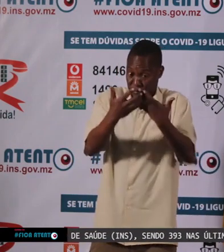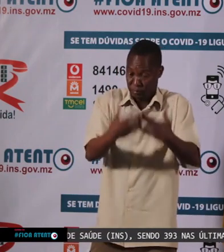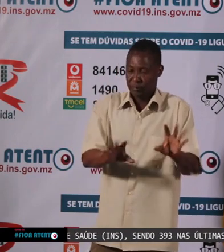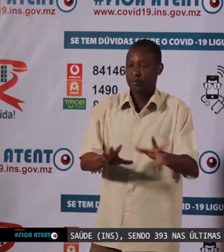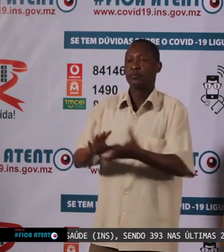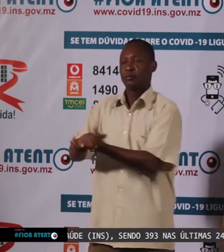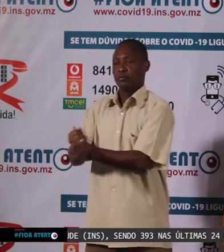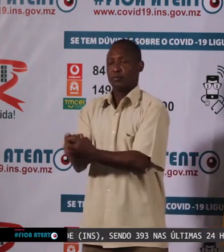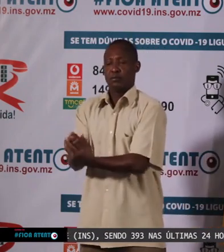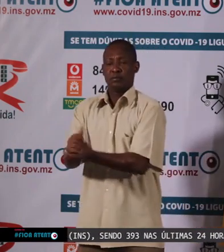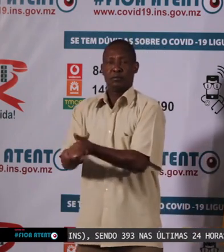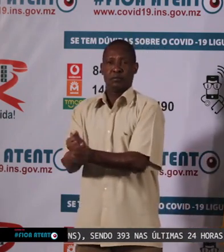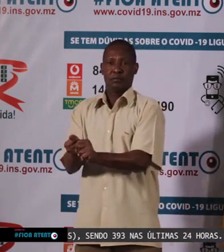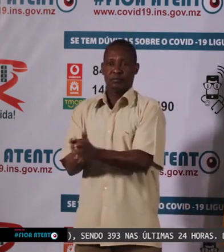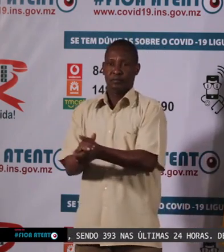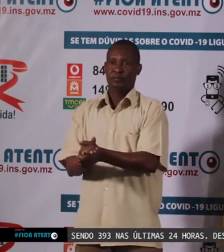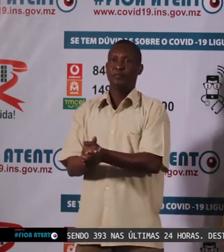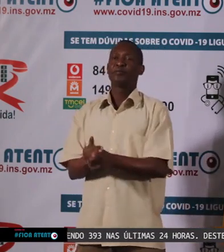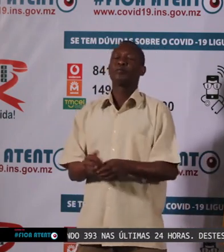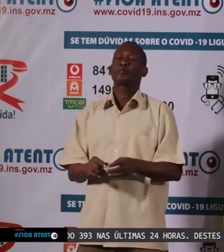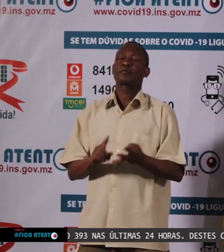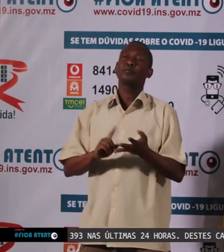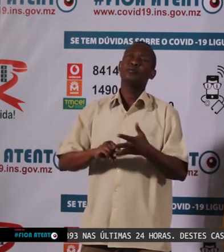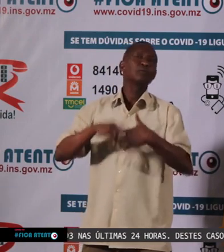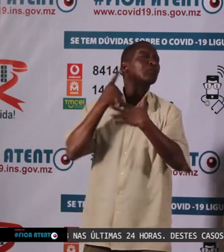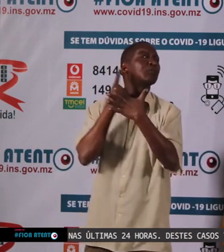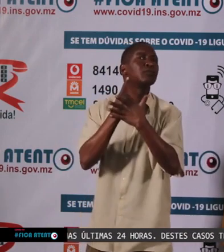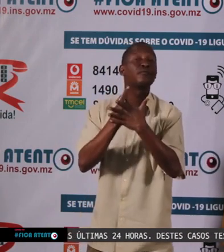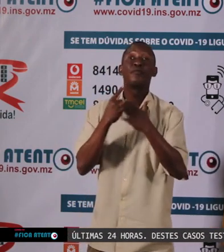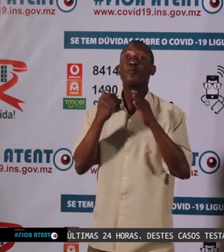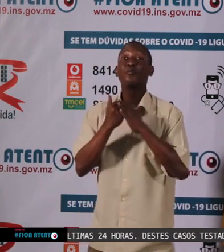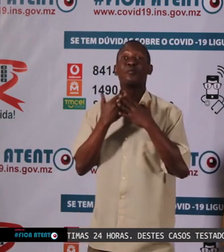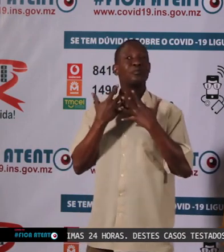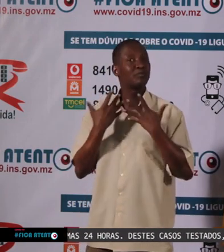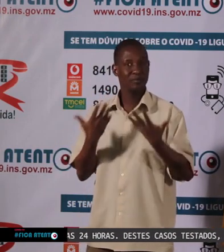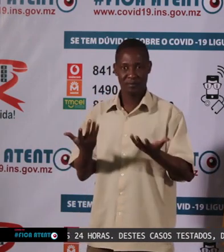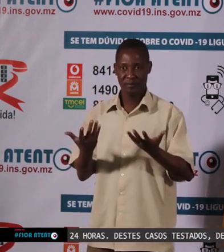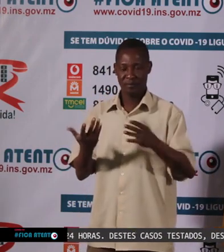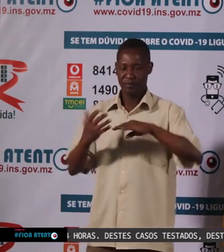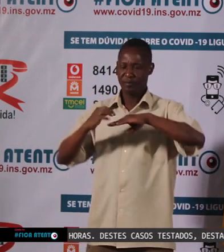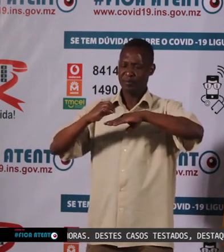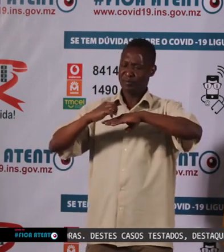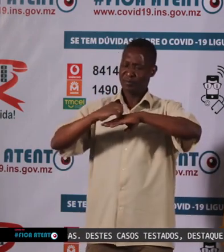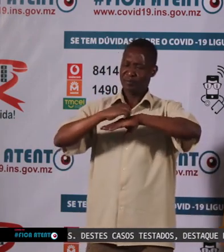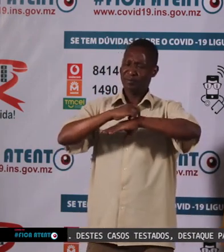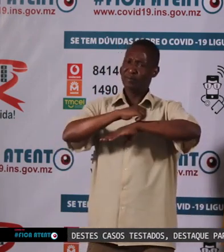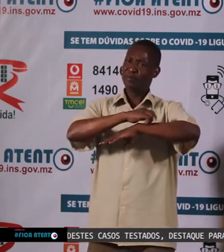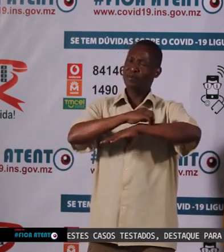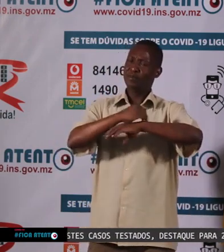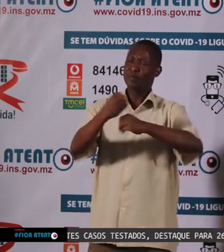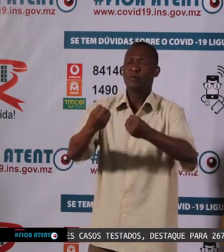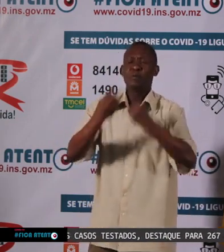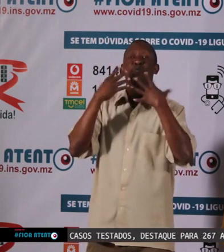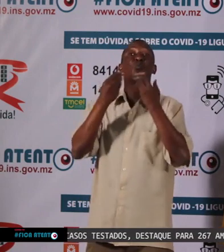mãos. É fundamental, tendo em conta que o vírus entra através da boca,